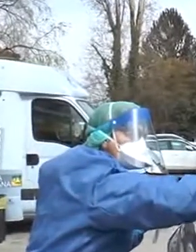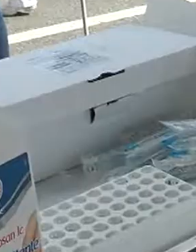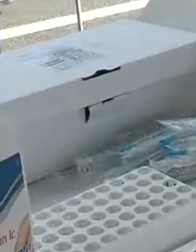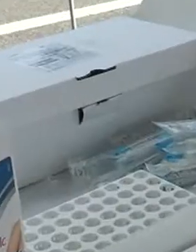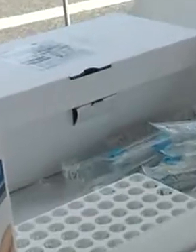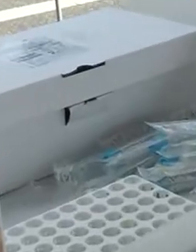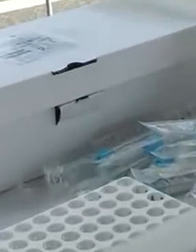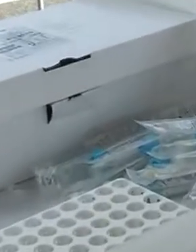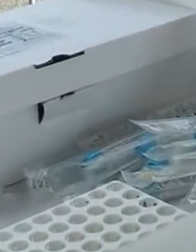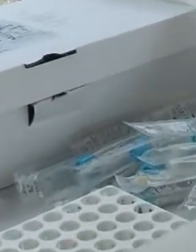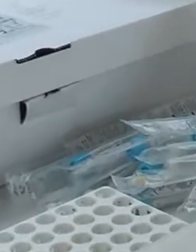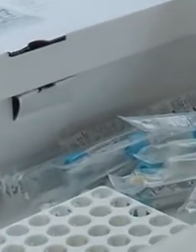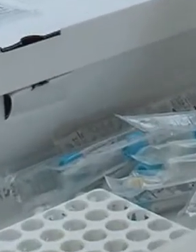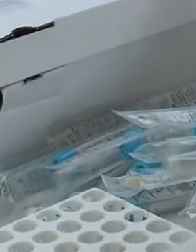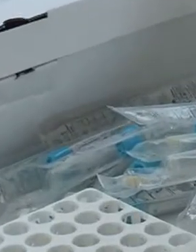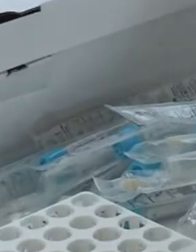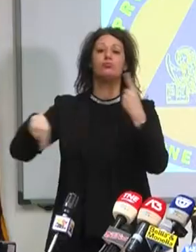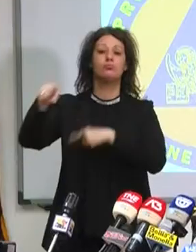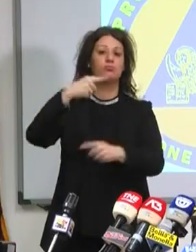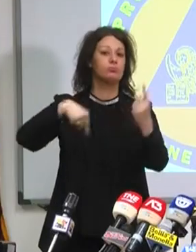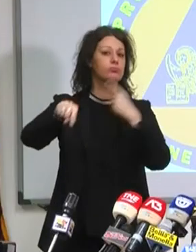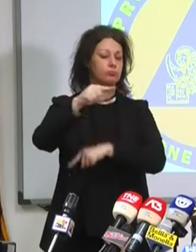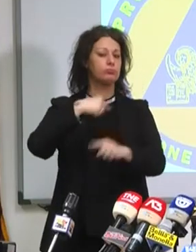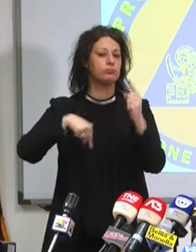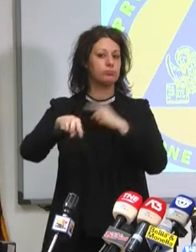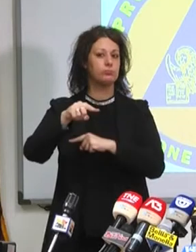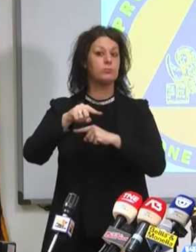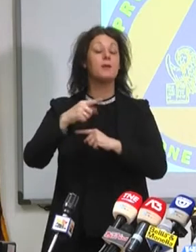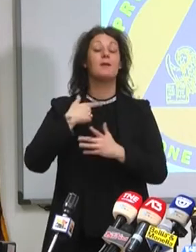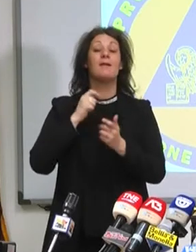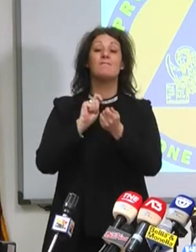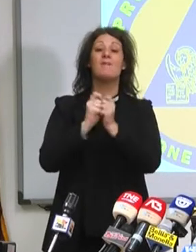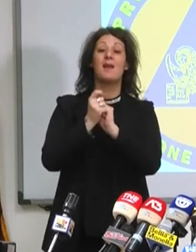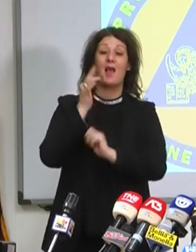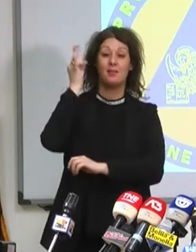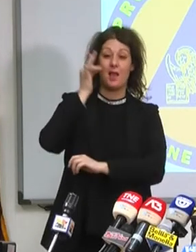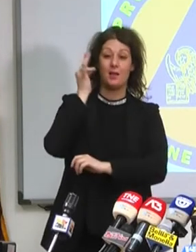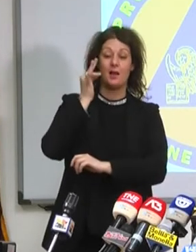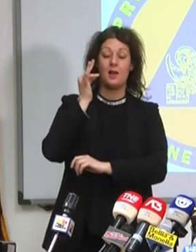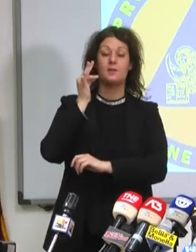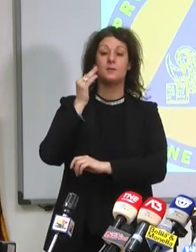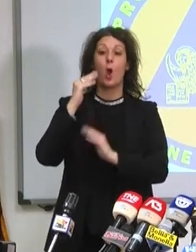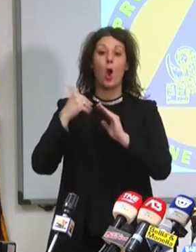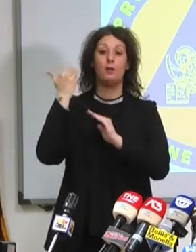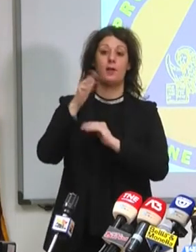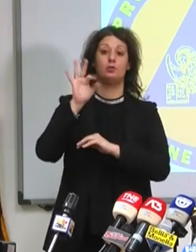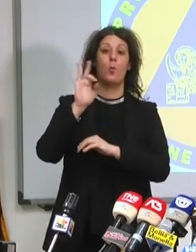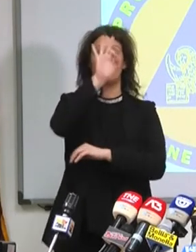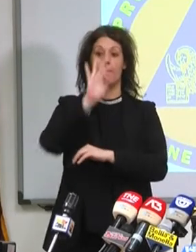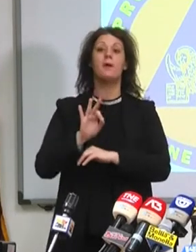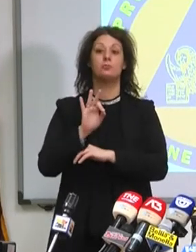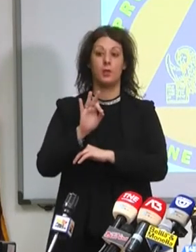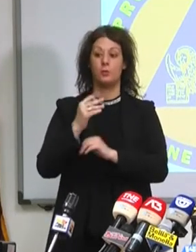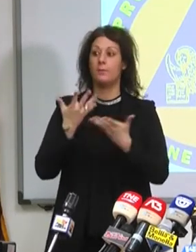molto alte soprattutto le varianti. La variante inglese con una circolazione sopra il 50% ormai in tutto